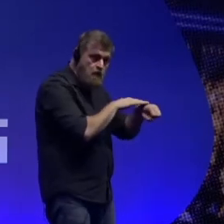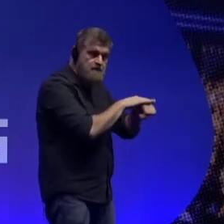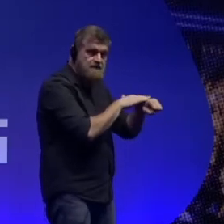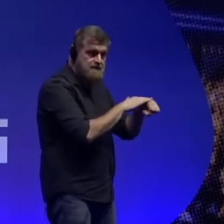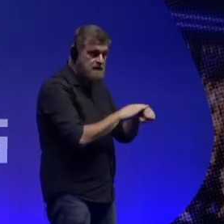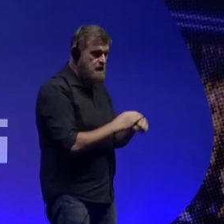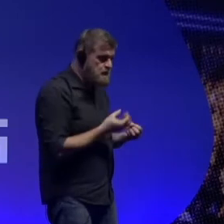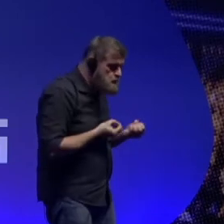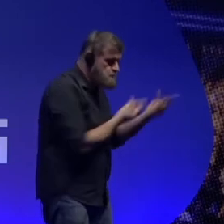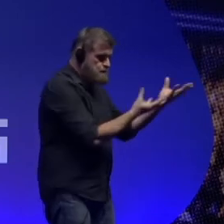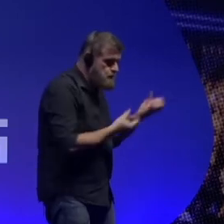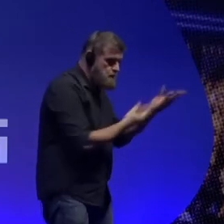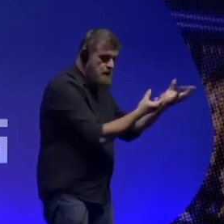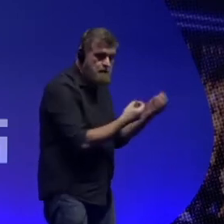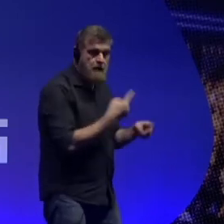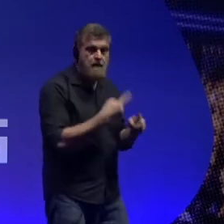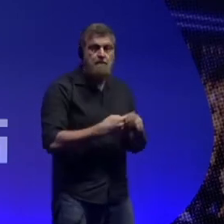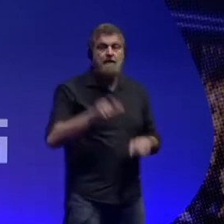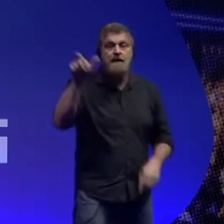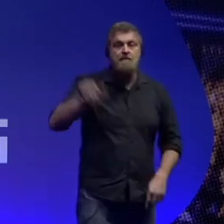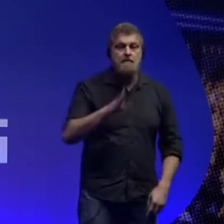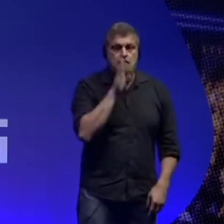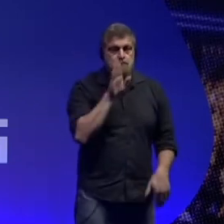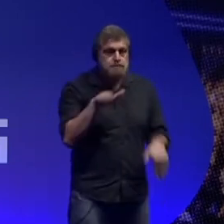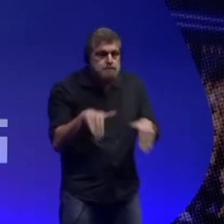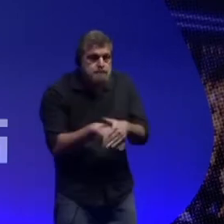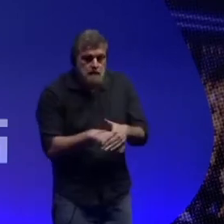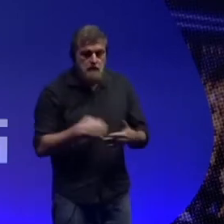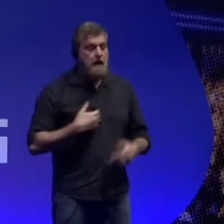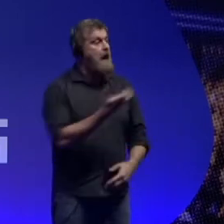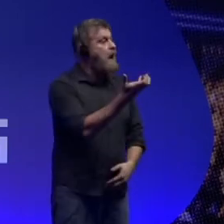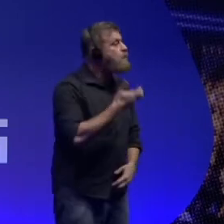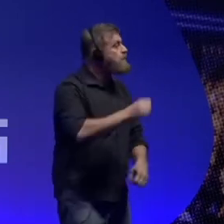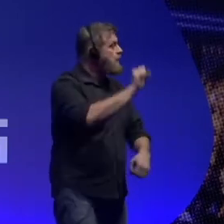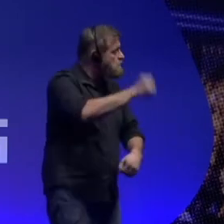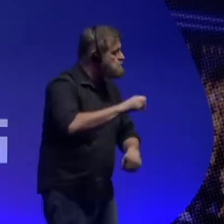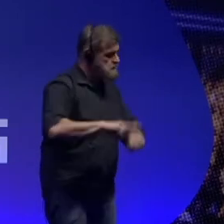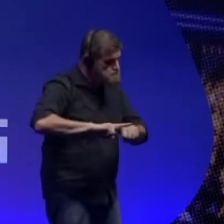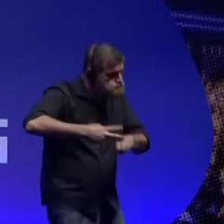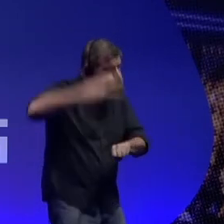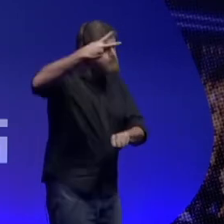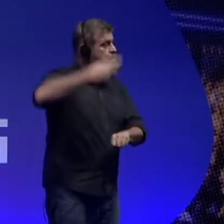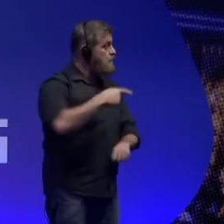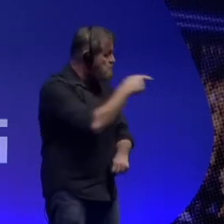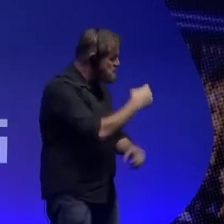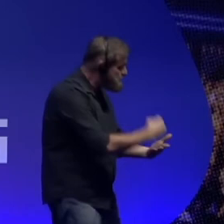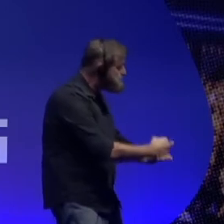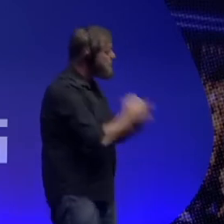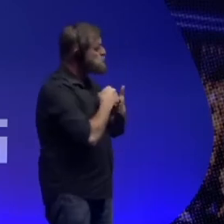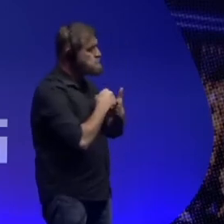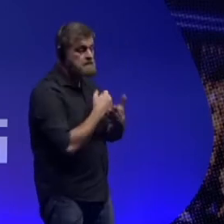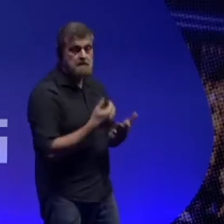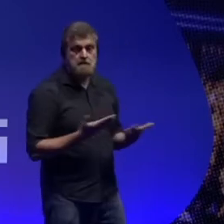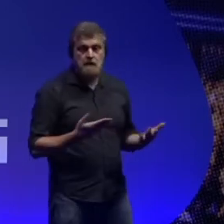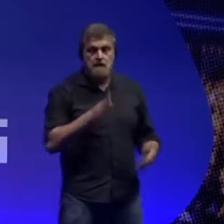nossas intenções. Por que a Cristina não foi lá e falou, eu quero sim ser promovida e eu quero contar com a sua ajuda?